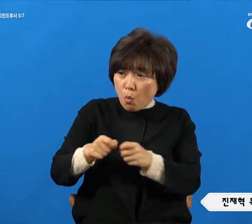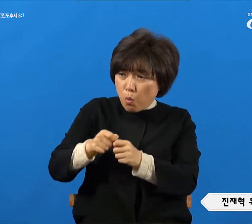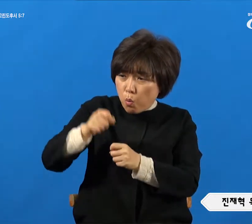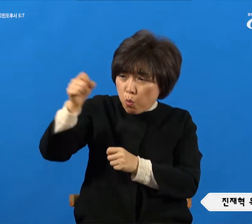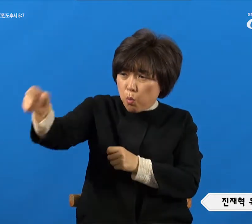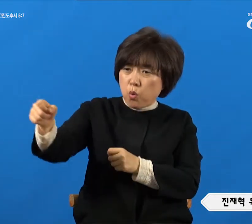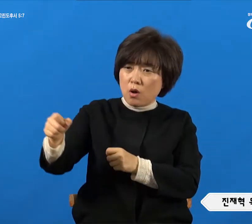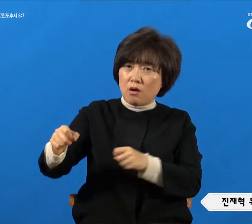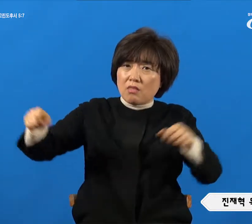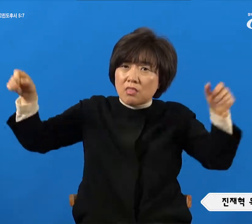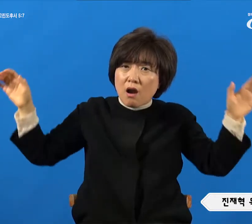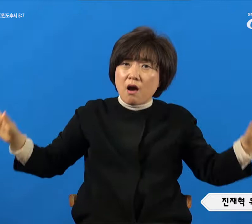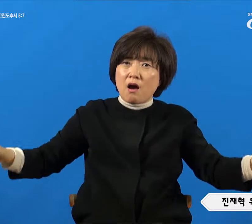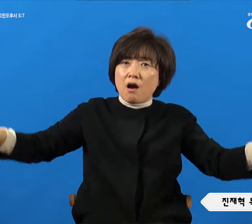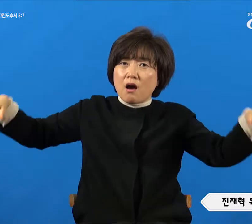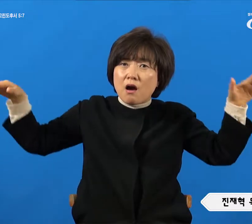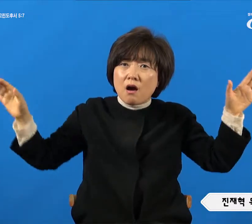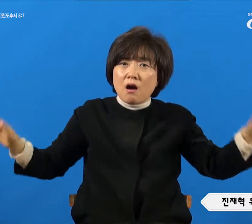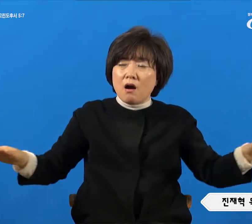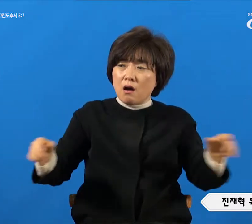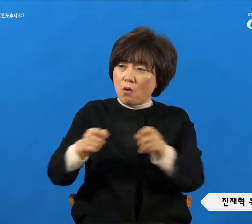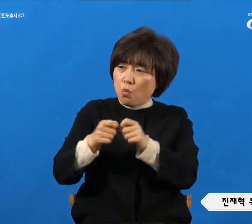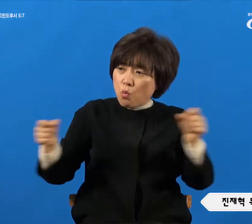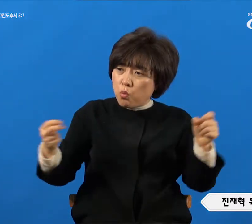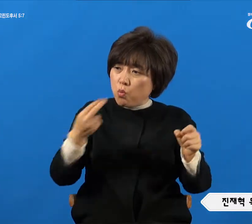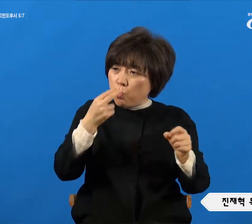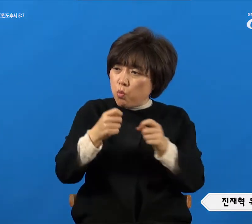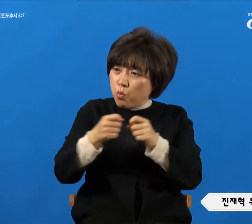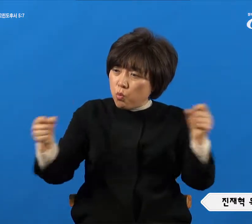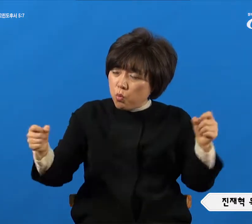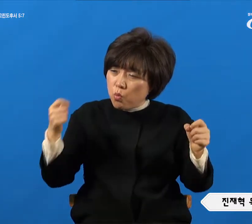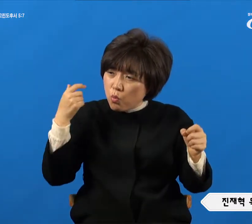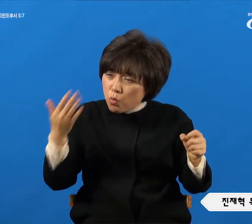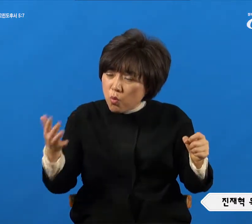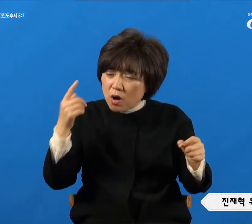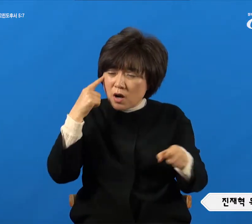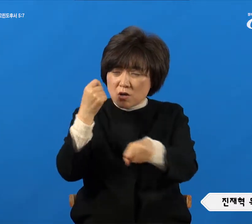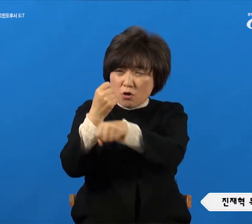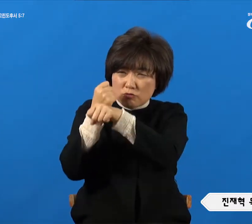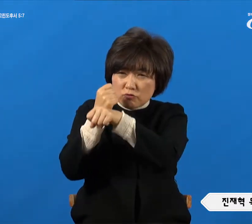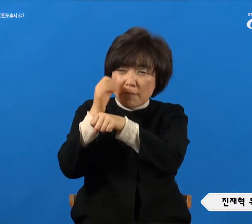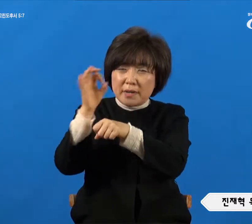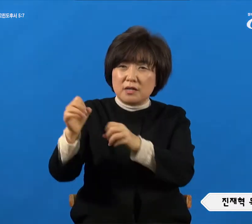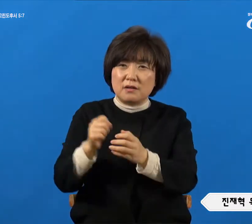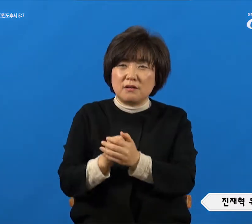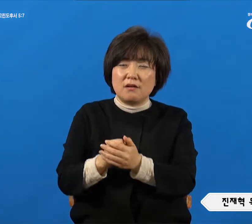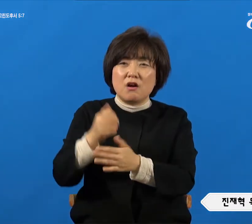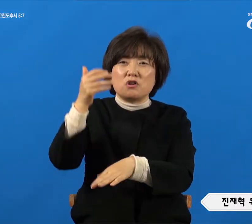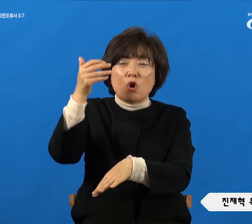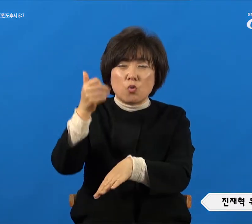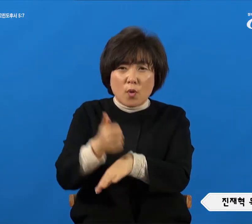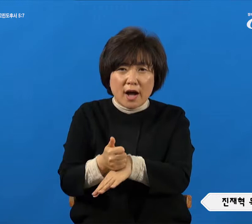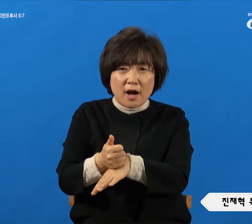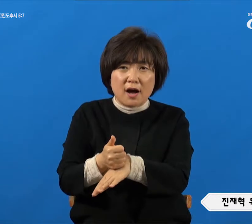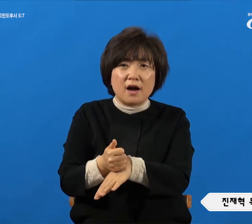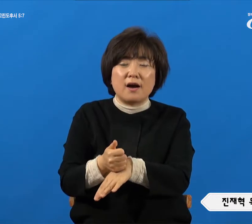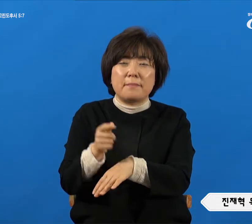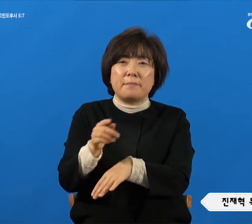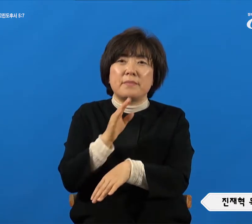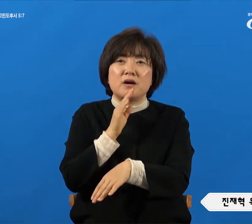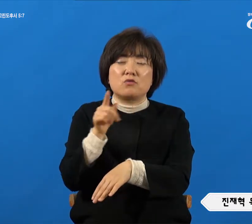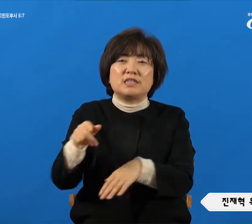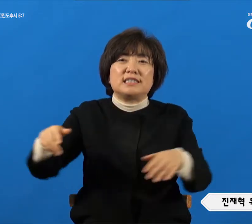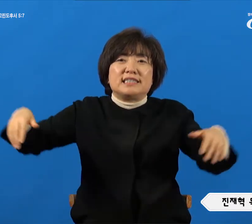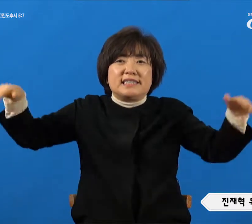이렇게 멀리 오랫동안 날며 오래 살 수 있을까 연구를 해보았습니다. 결과는 바로